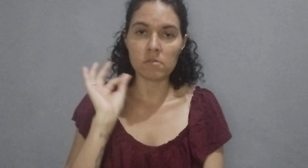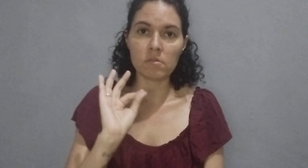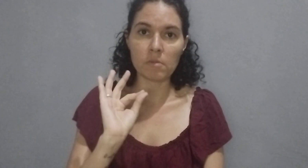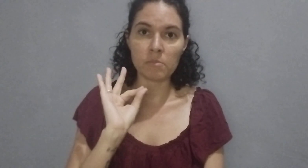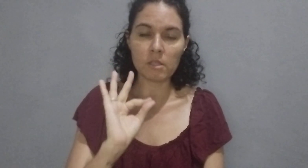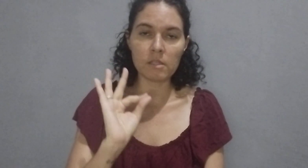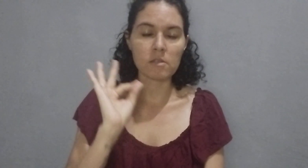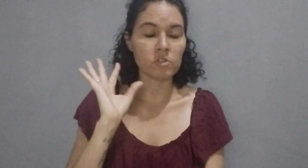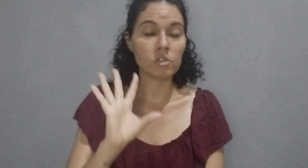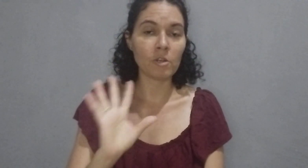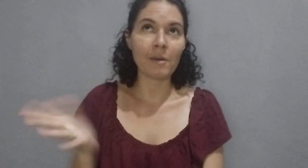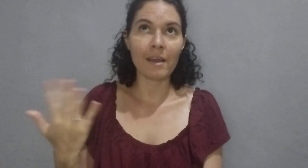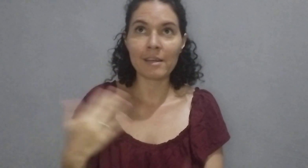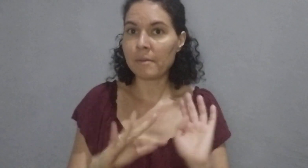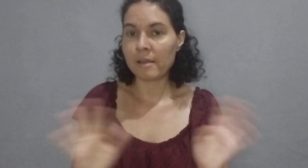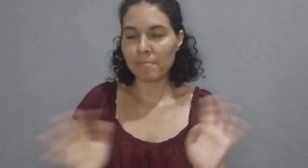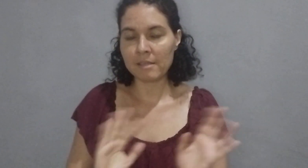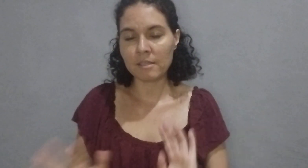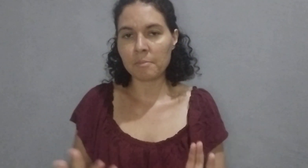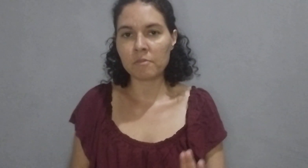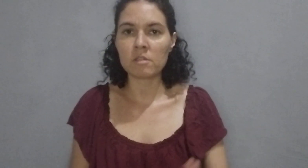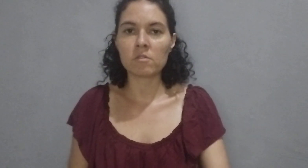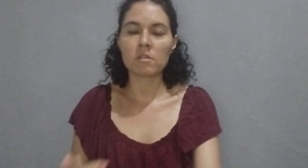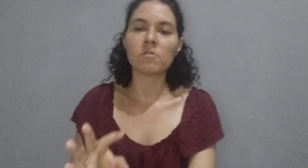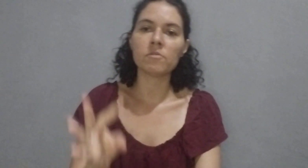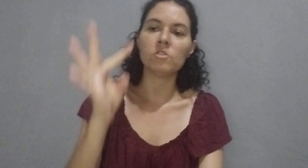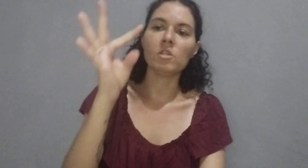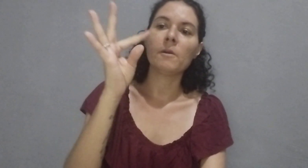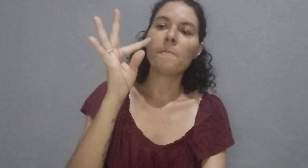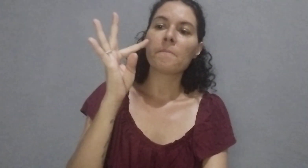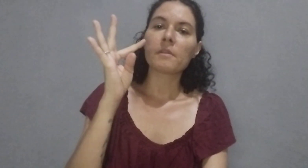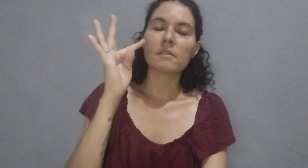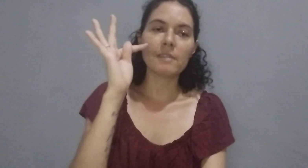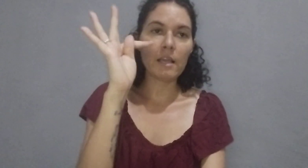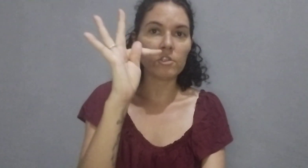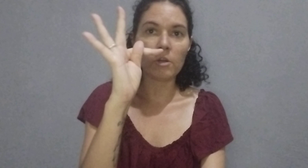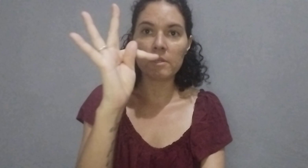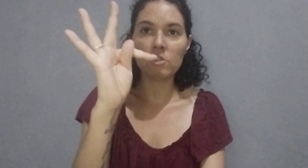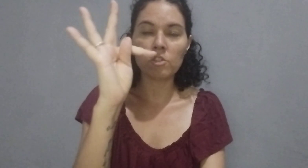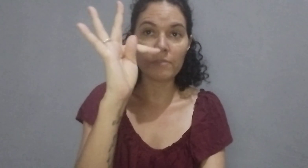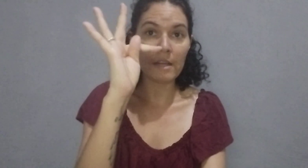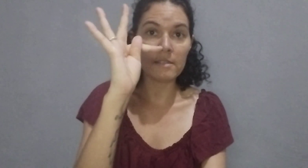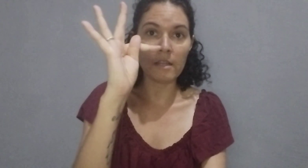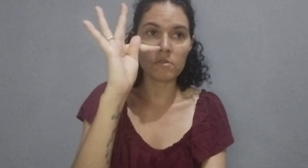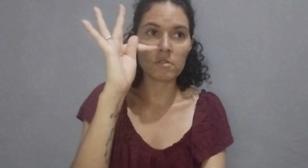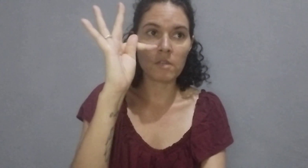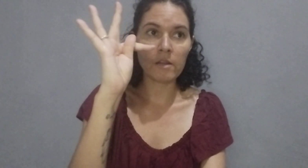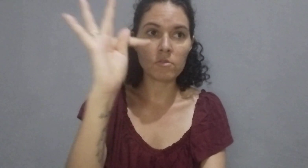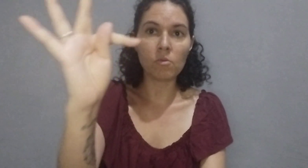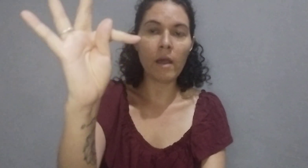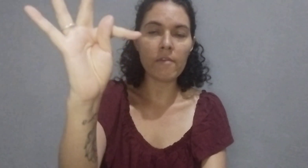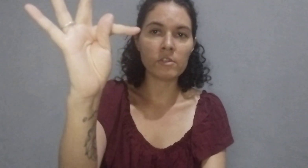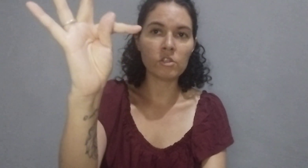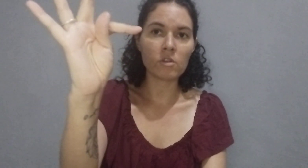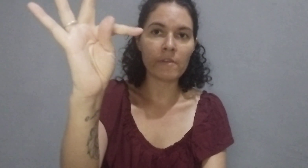então, muita atenção. A gente tem uma regra básica para você não se confundir. T, geralmente, a gente faz dentro, certo? O F, a gente só vai